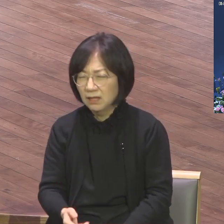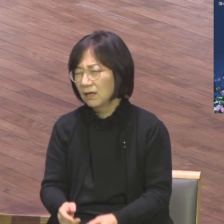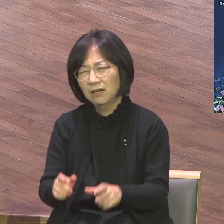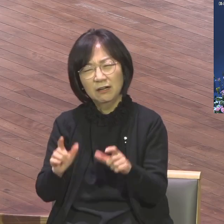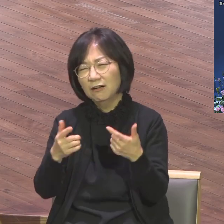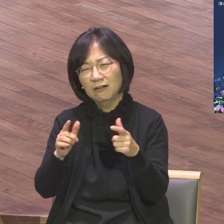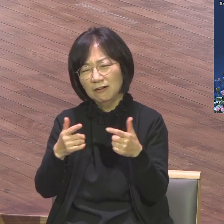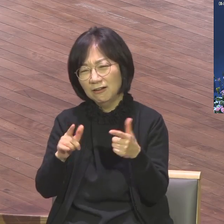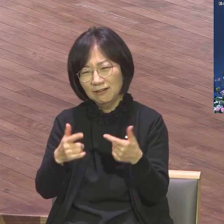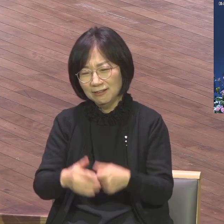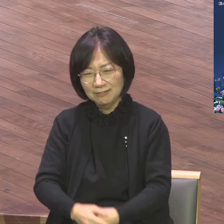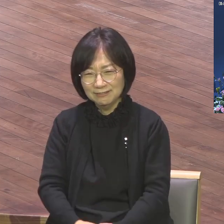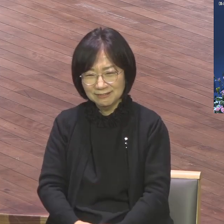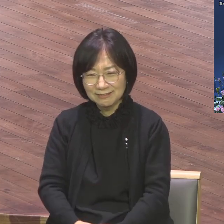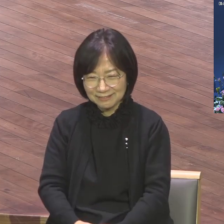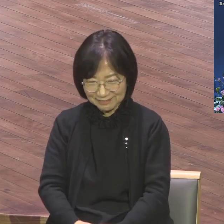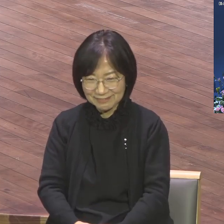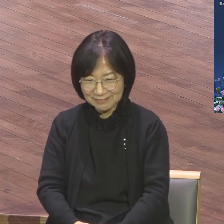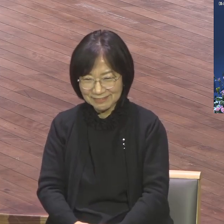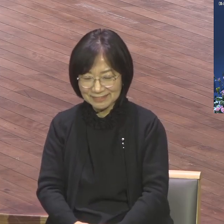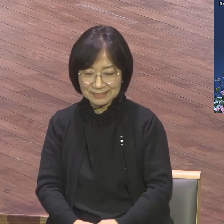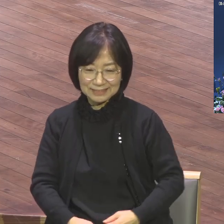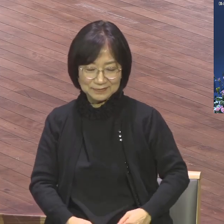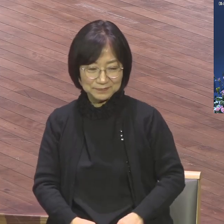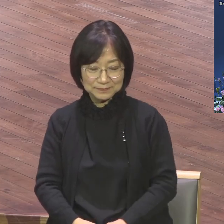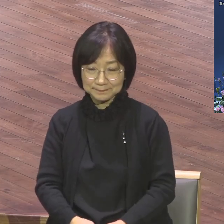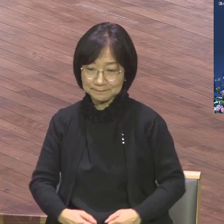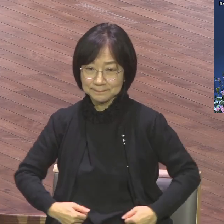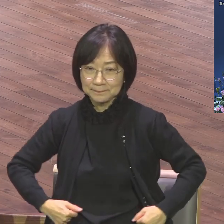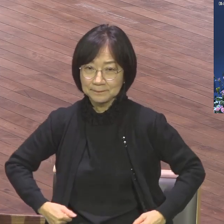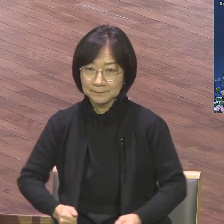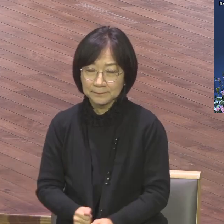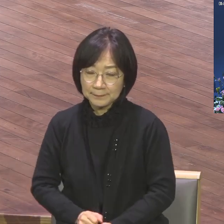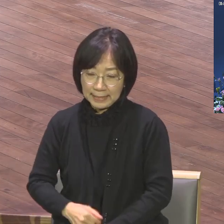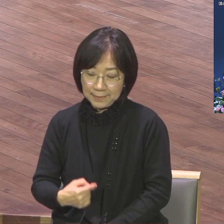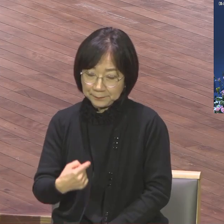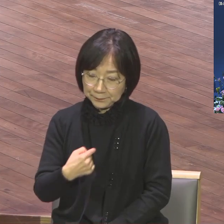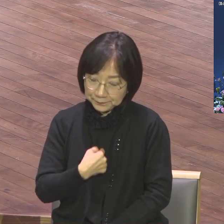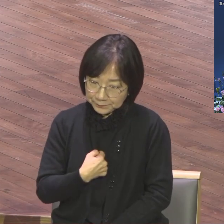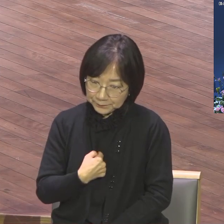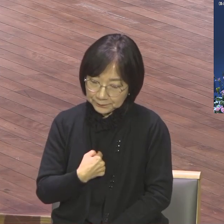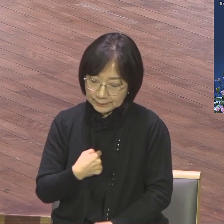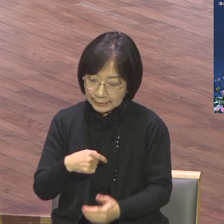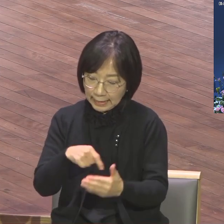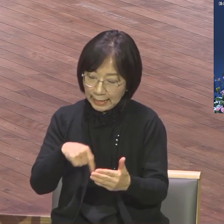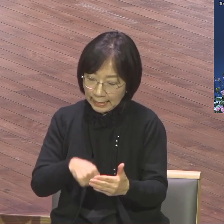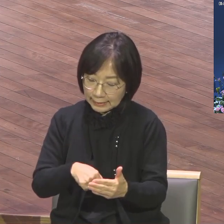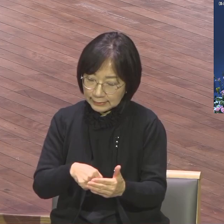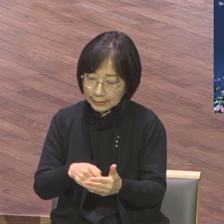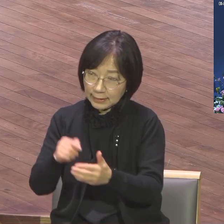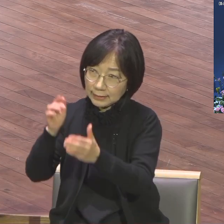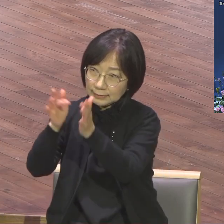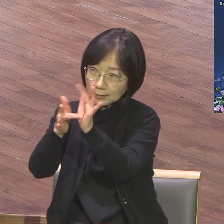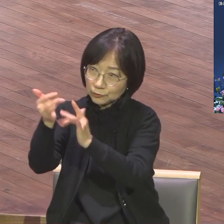거예요. 내게 정말 예수님이 원하는 믿음이 있냐 없냐 이겁니다.